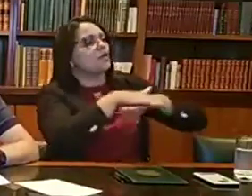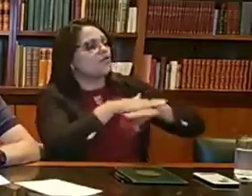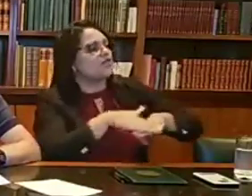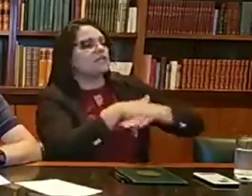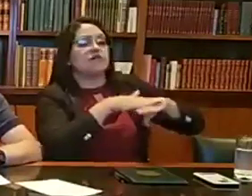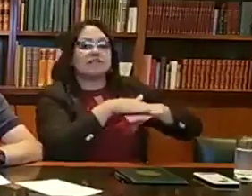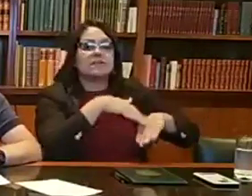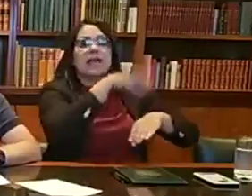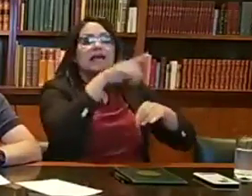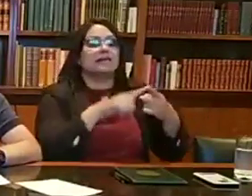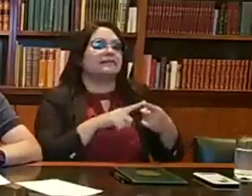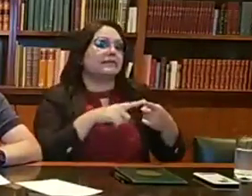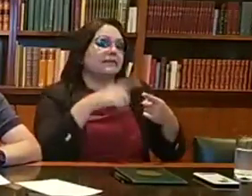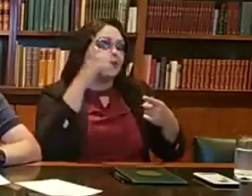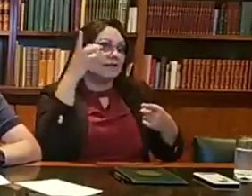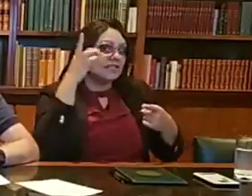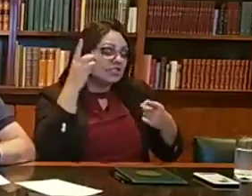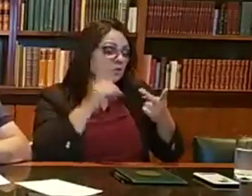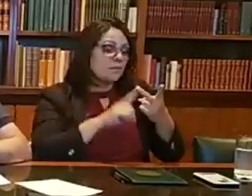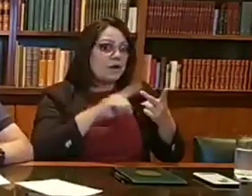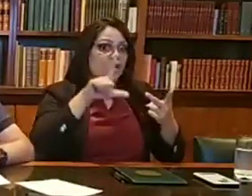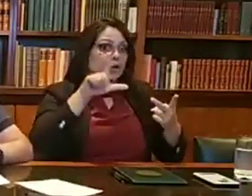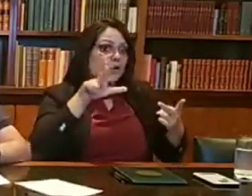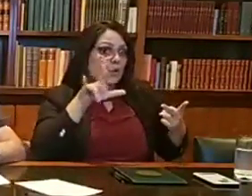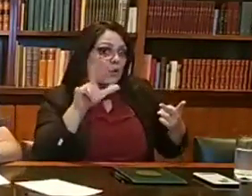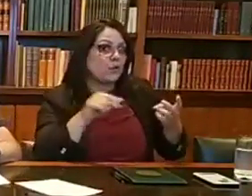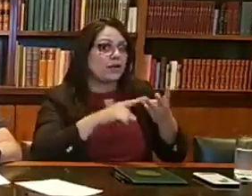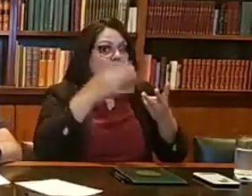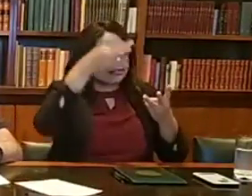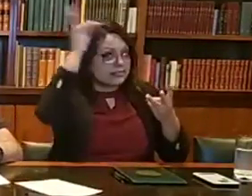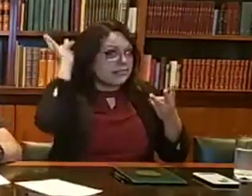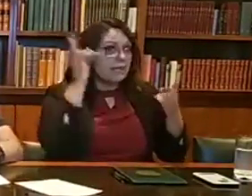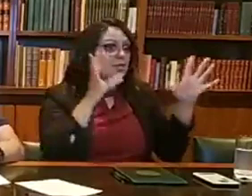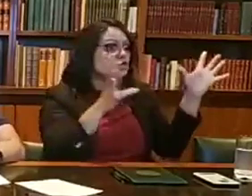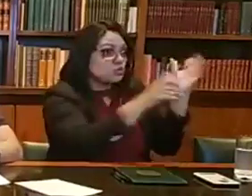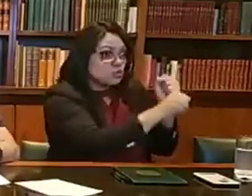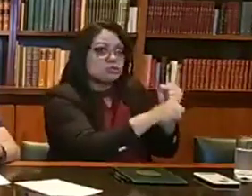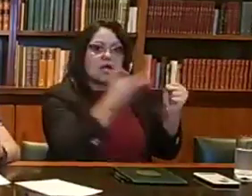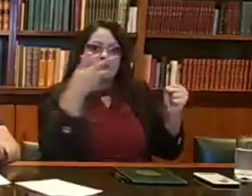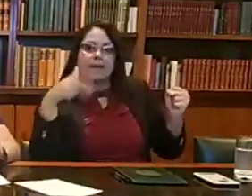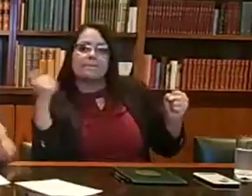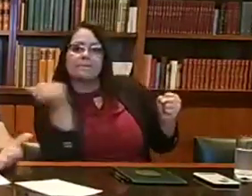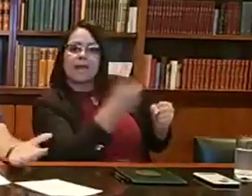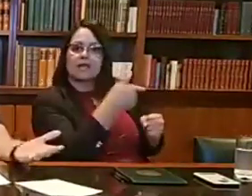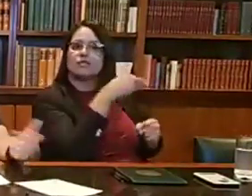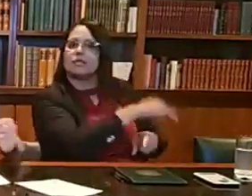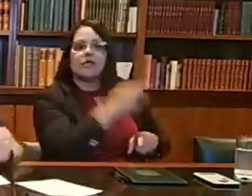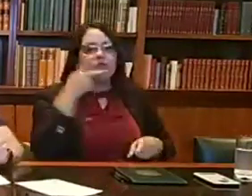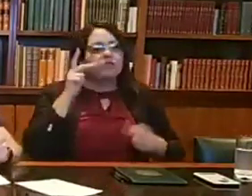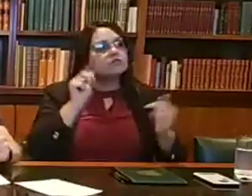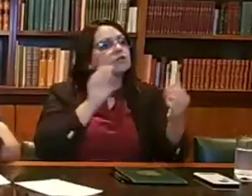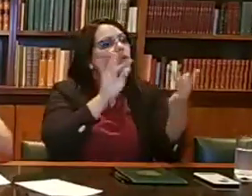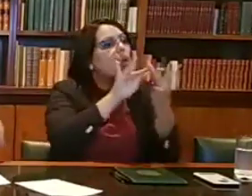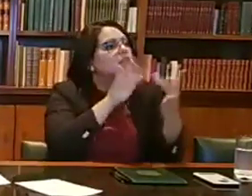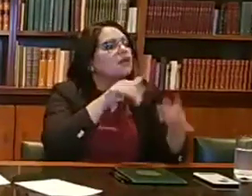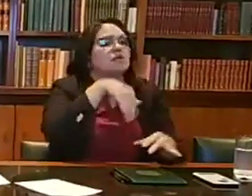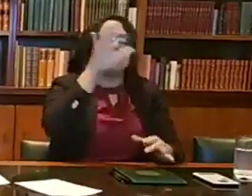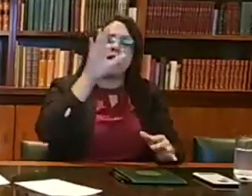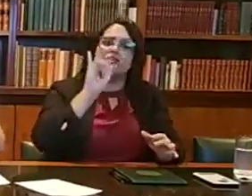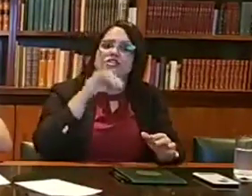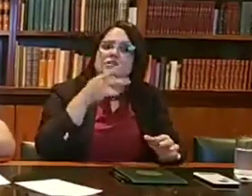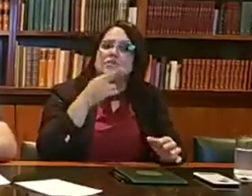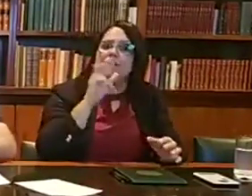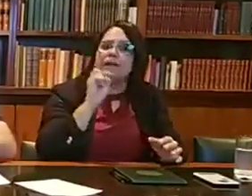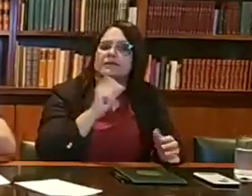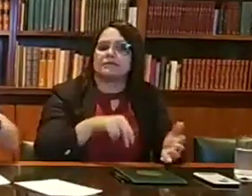ano eu falei mais do que eles em 16 anos, tá certo? Agora, não dá para continuar falando e distorcendo, procurando uma